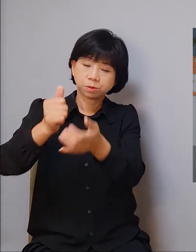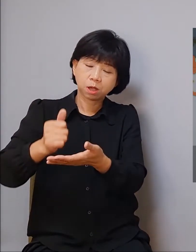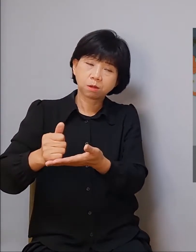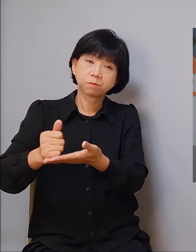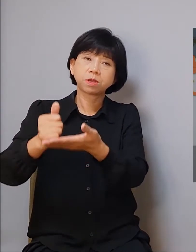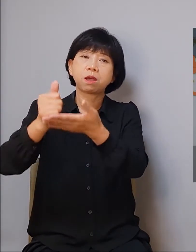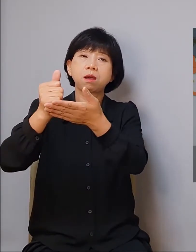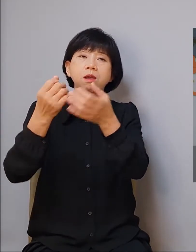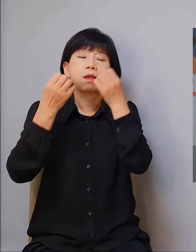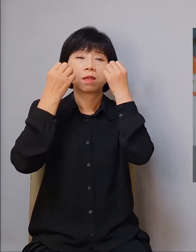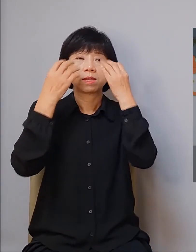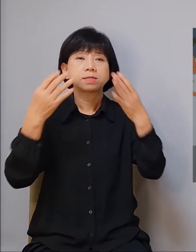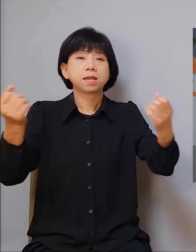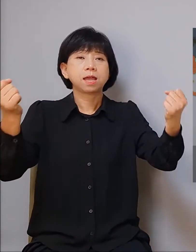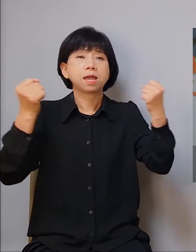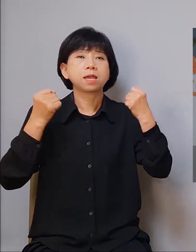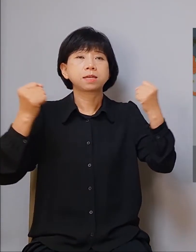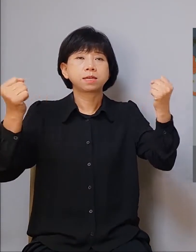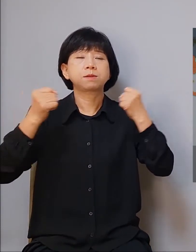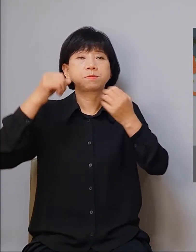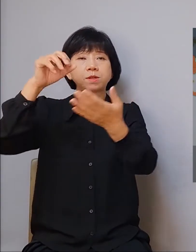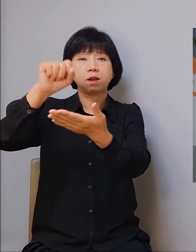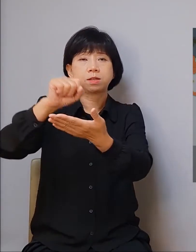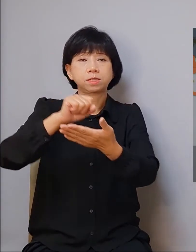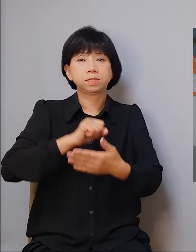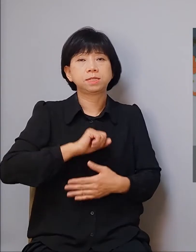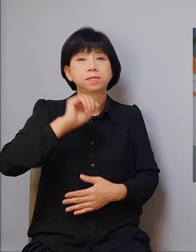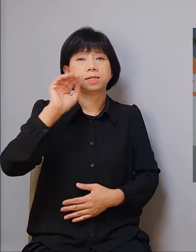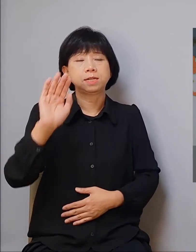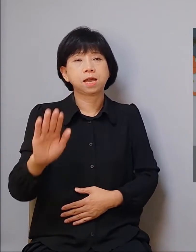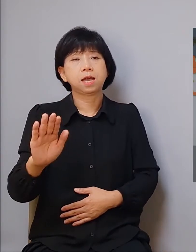겸손하게 주님 섬겨 새 힘을